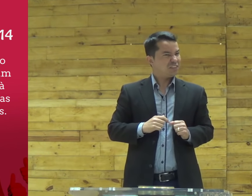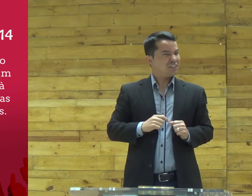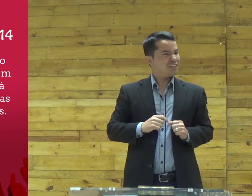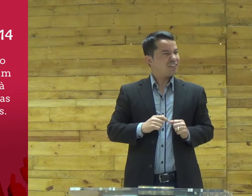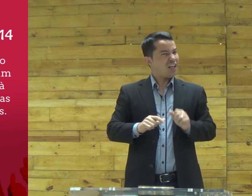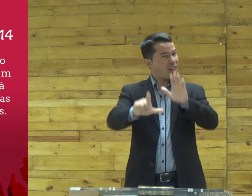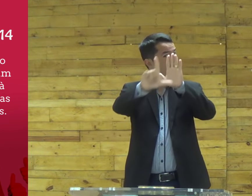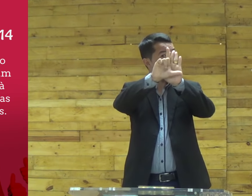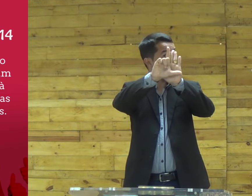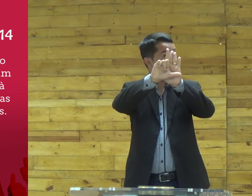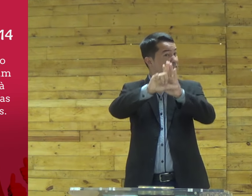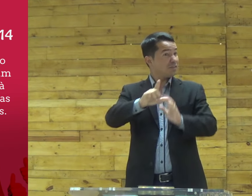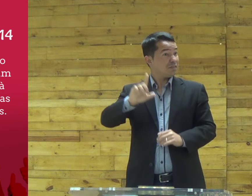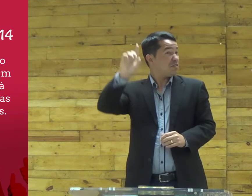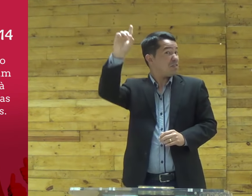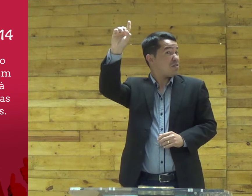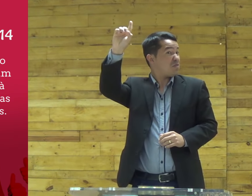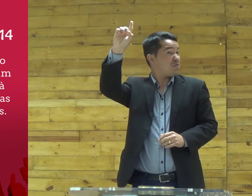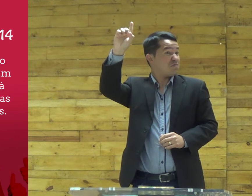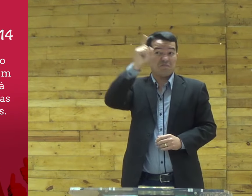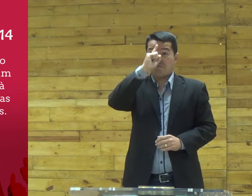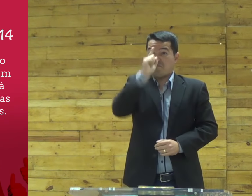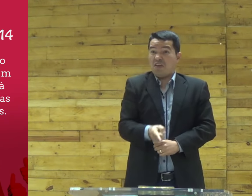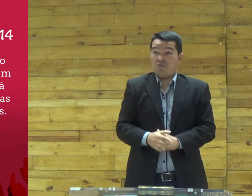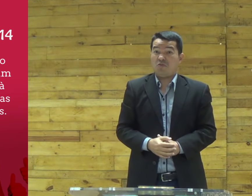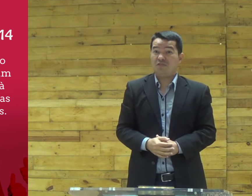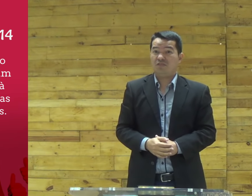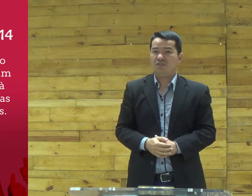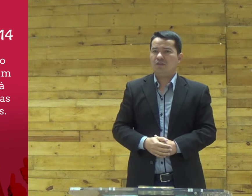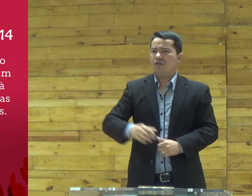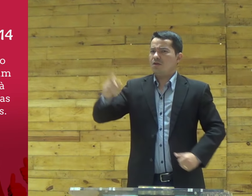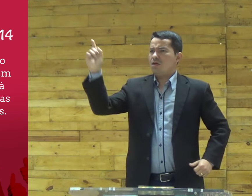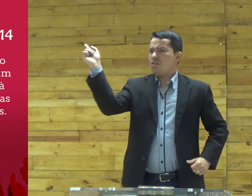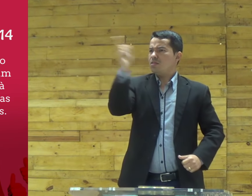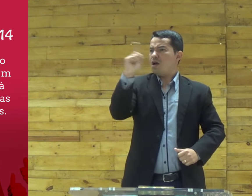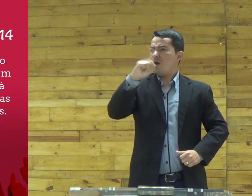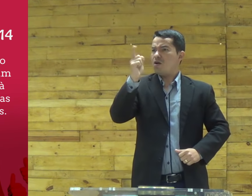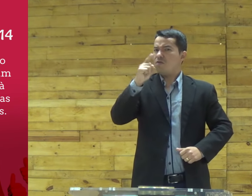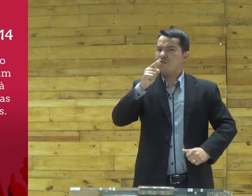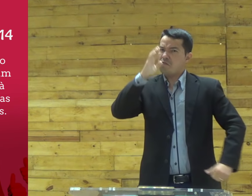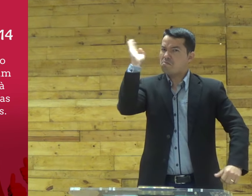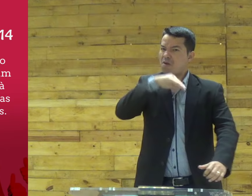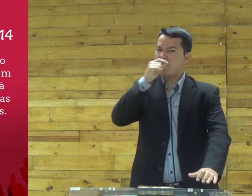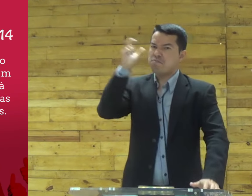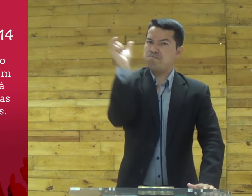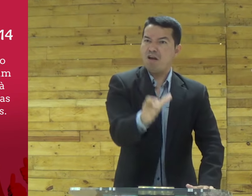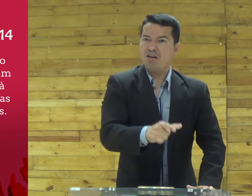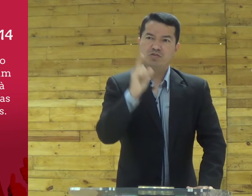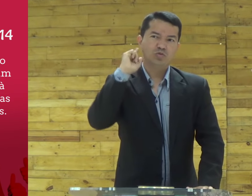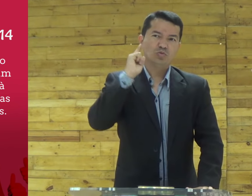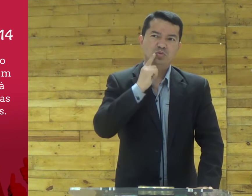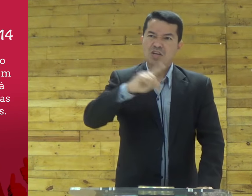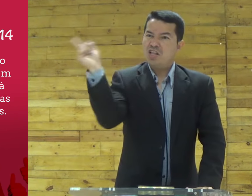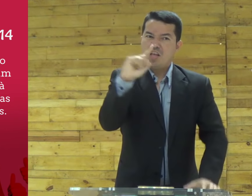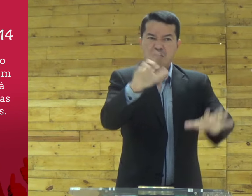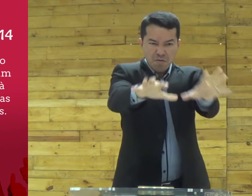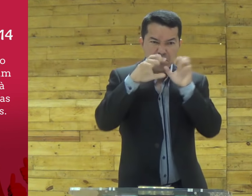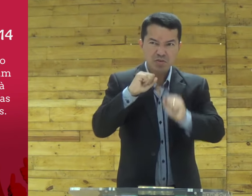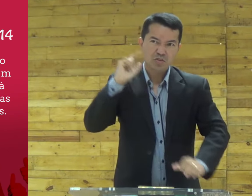o Senhor. Mas é meio que um mandamento, faz parte da lei de Deus. Não amaldiçoem o